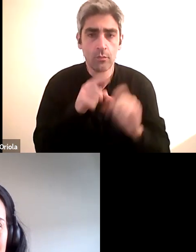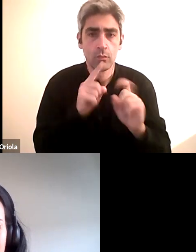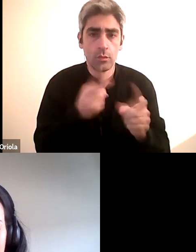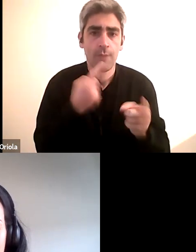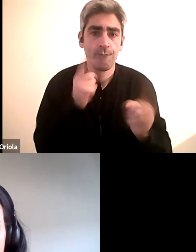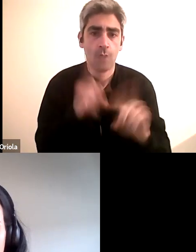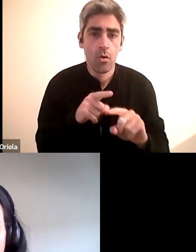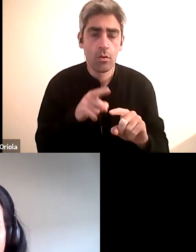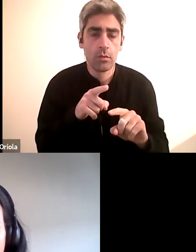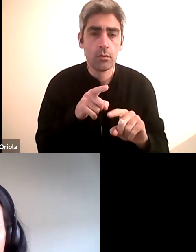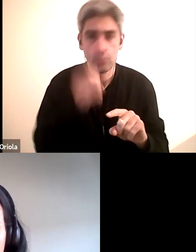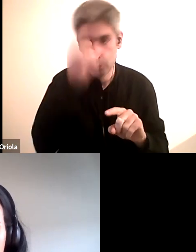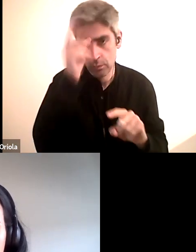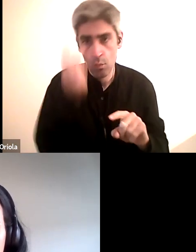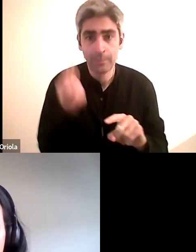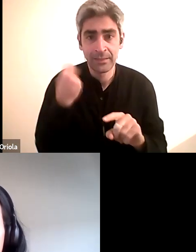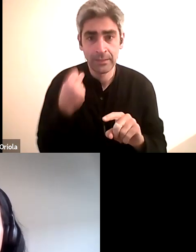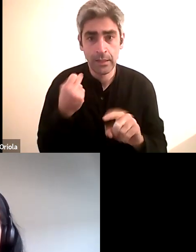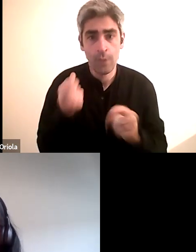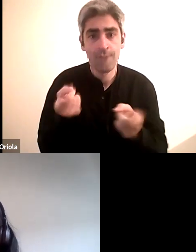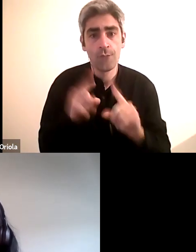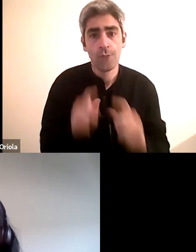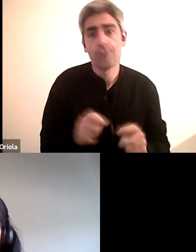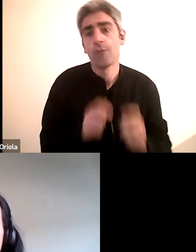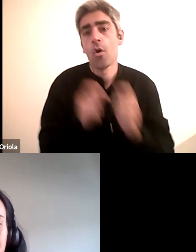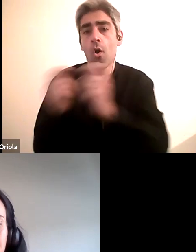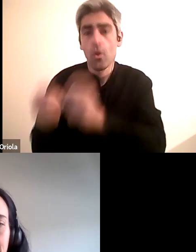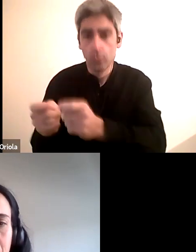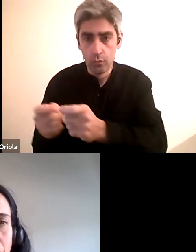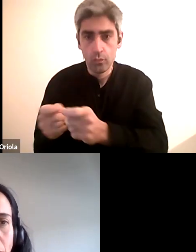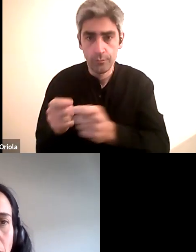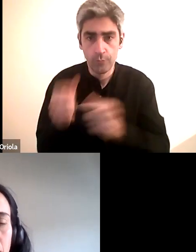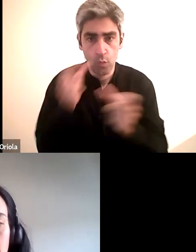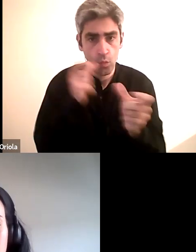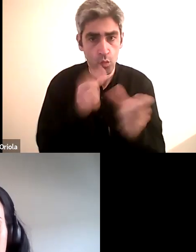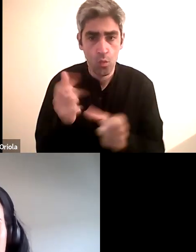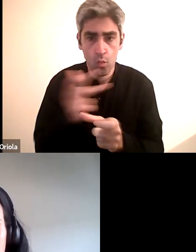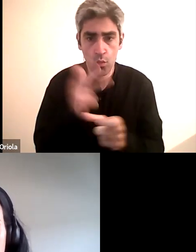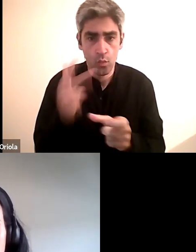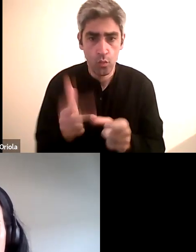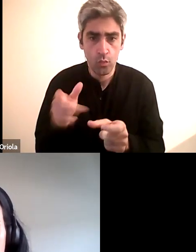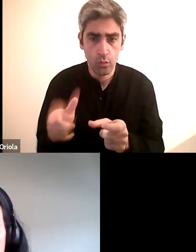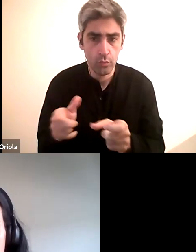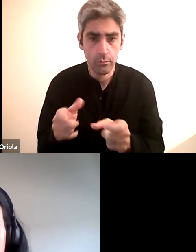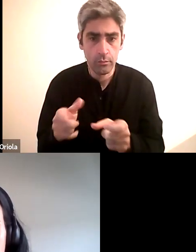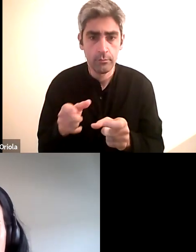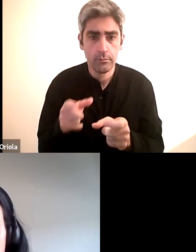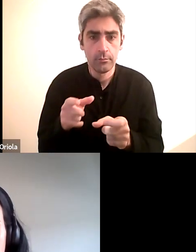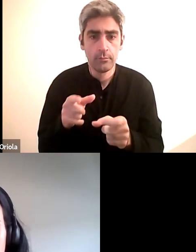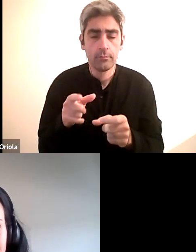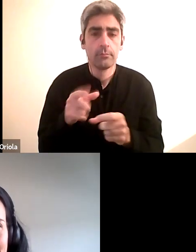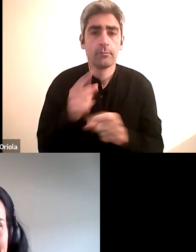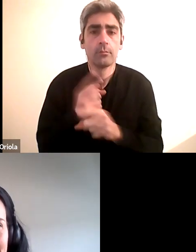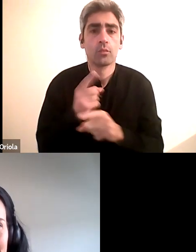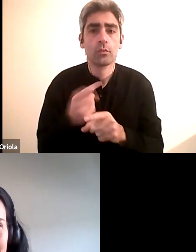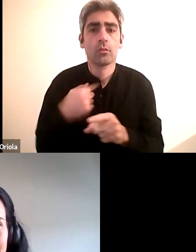retomar a ideia, que só desde o ano passado é que o controle pleno, o recontrolo, porque o que eu